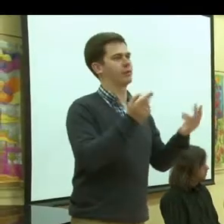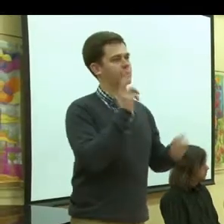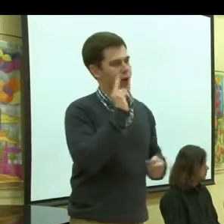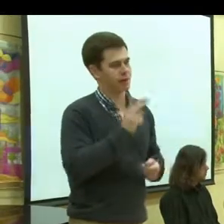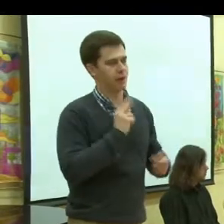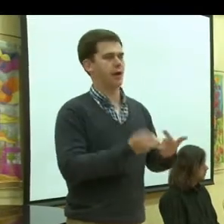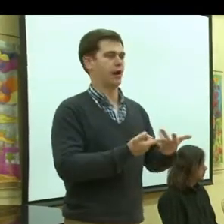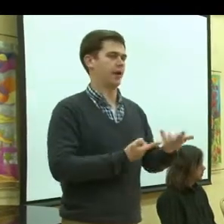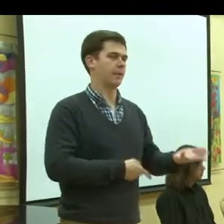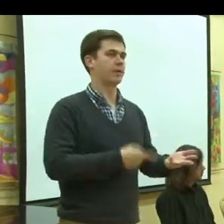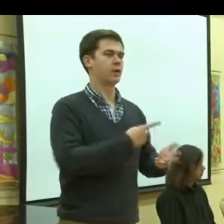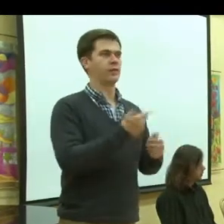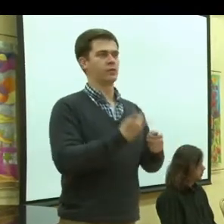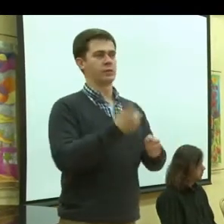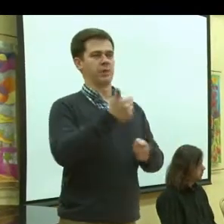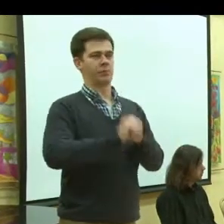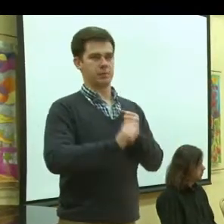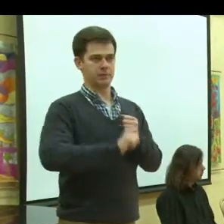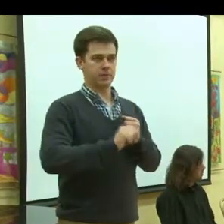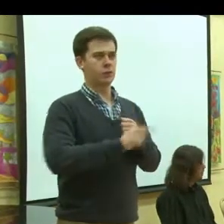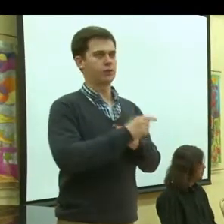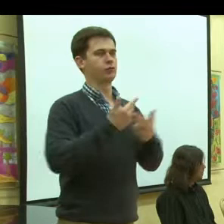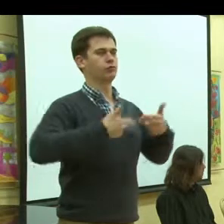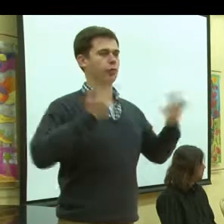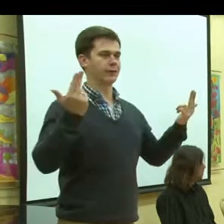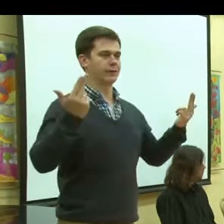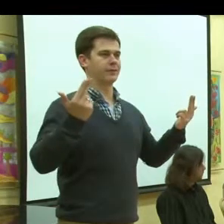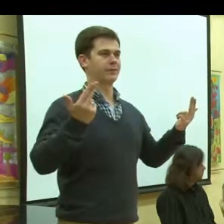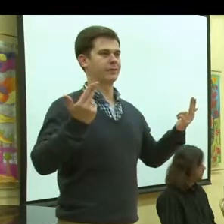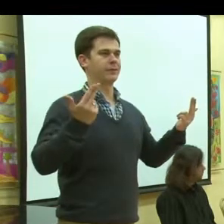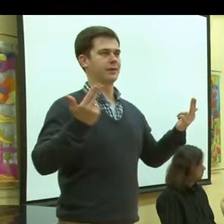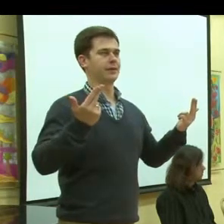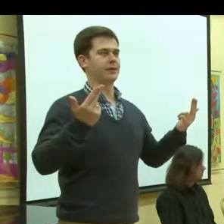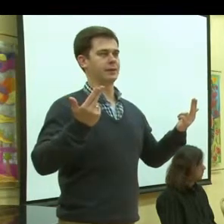julio. 21 lipca. Sí, julio.